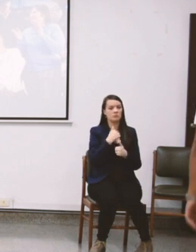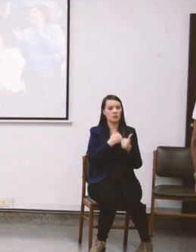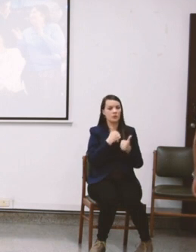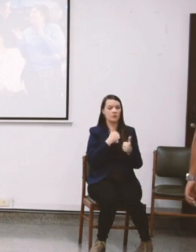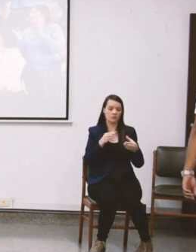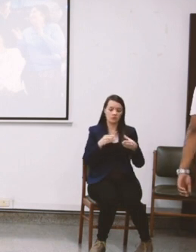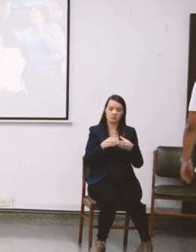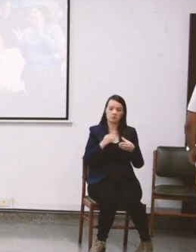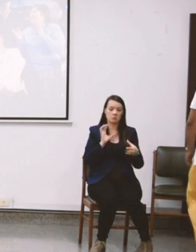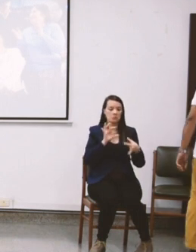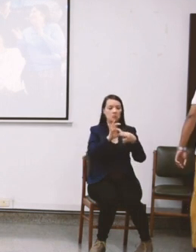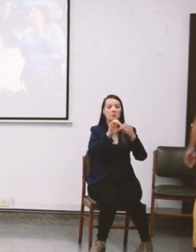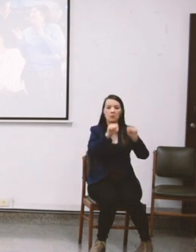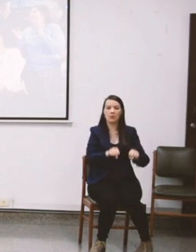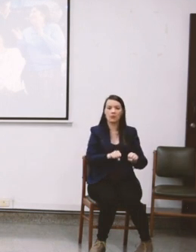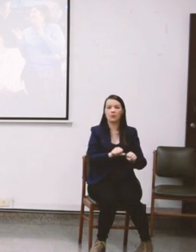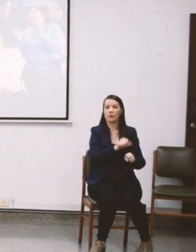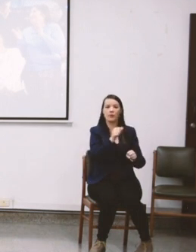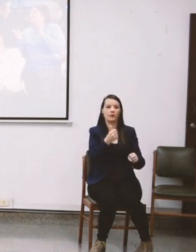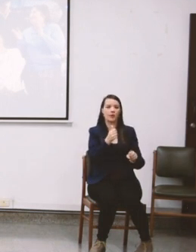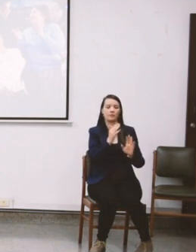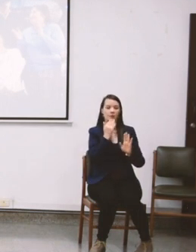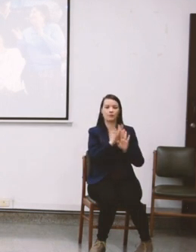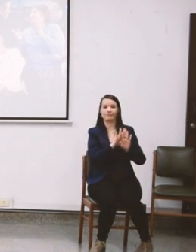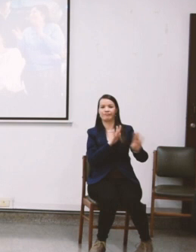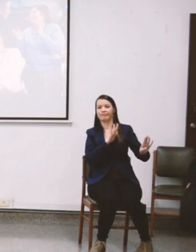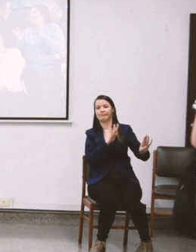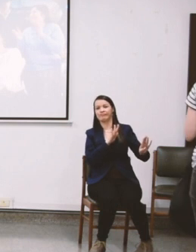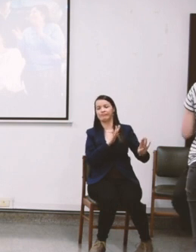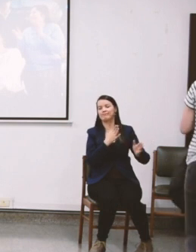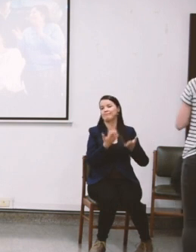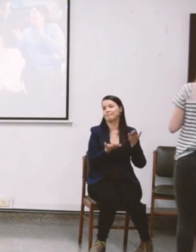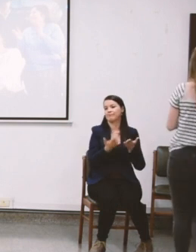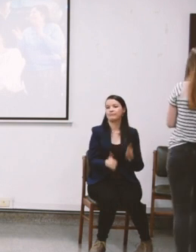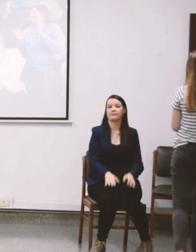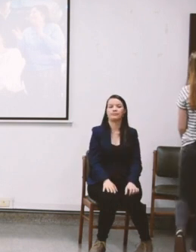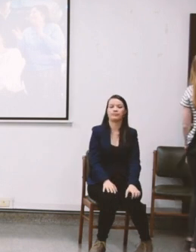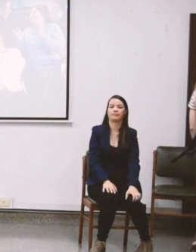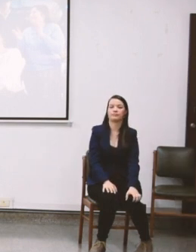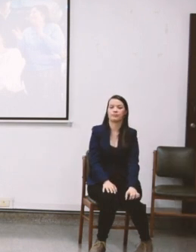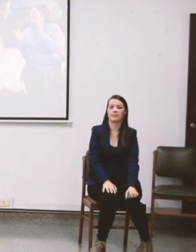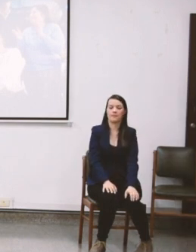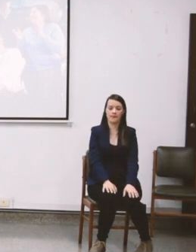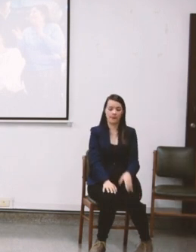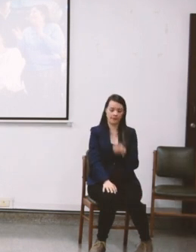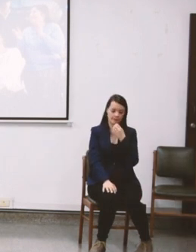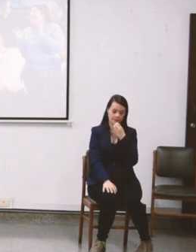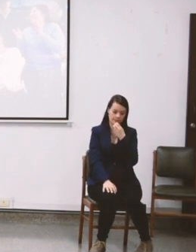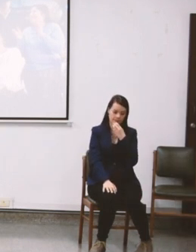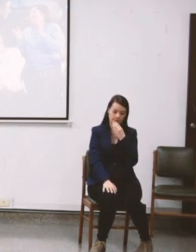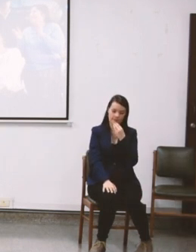tejer alianzas, pero también con cuáles debemos mantener cierta distancia, porque pienso mucho